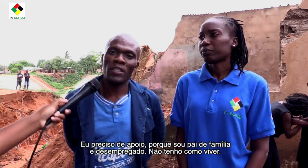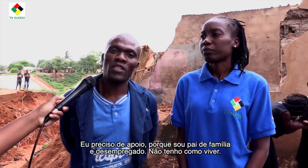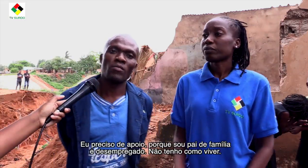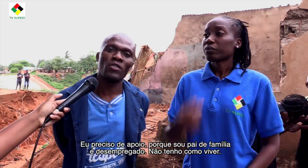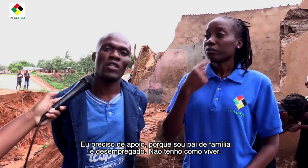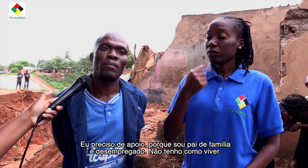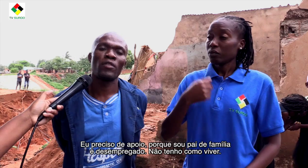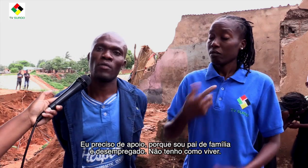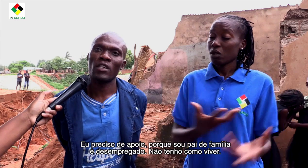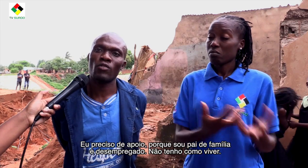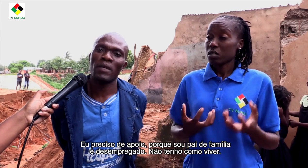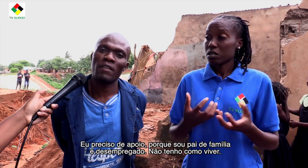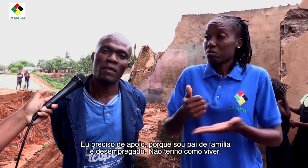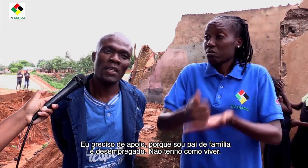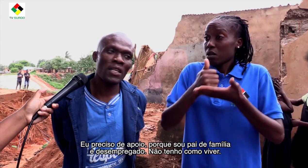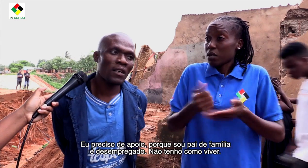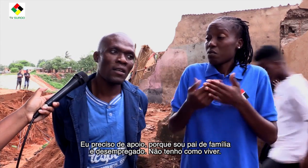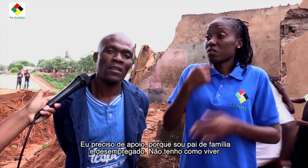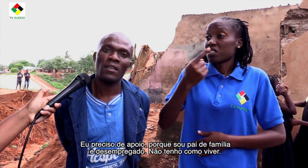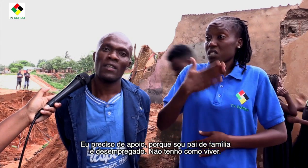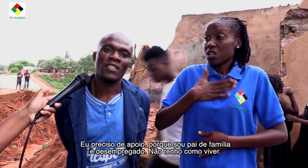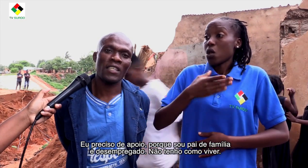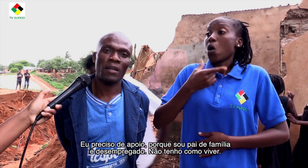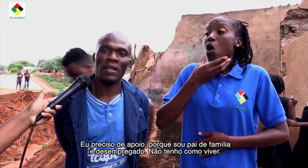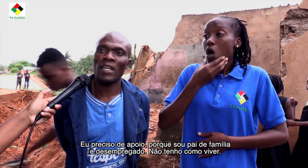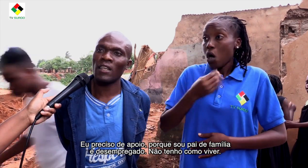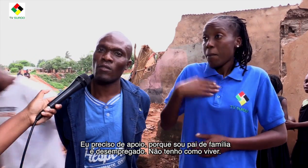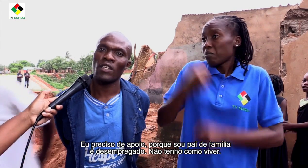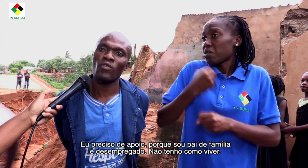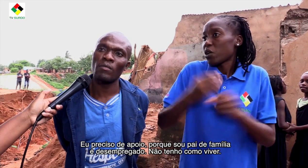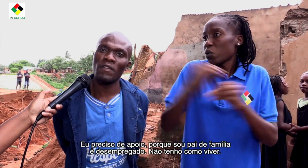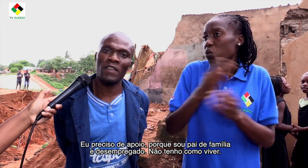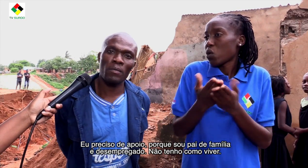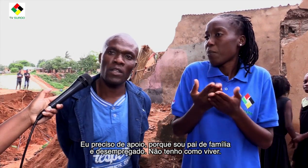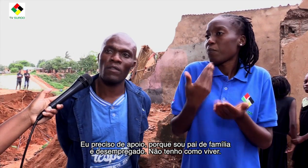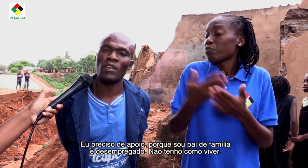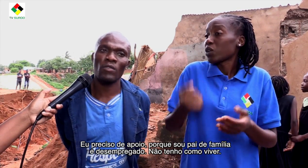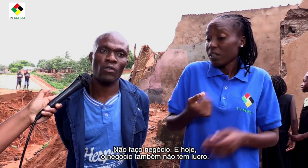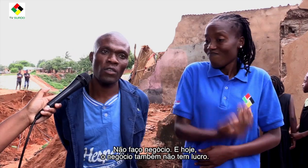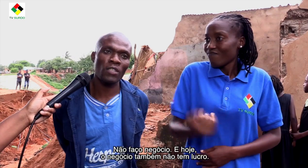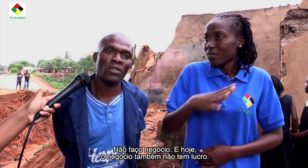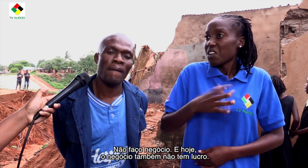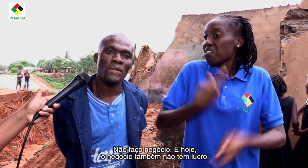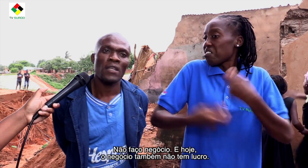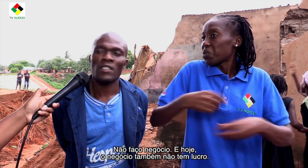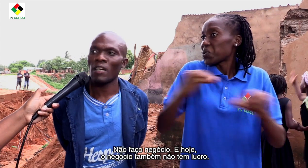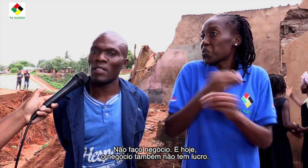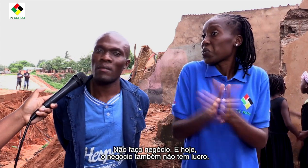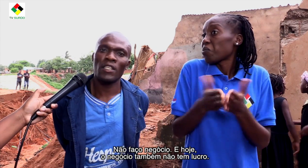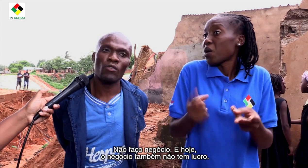Eu preciso mesmo de apoio, porque sou pai da família, sem trabalhar, não tenho como viver, porque não faço negócios.